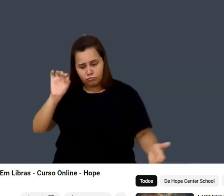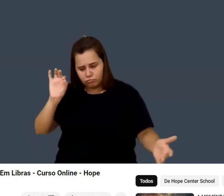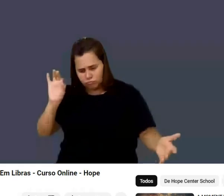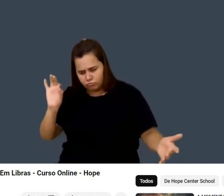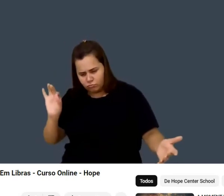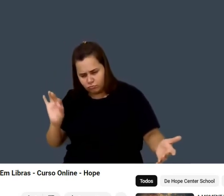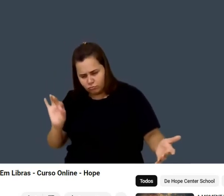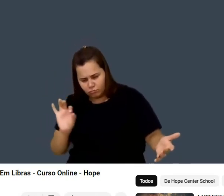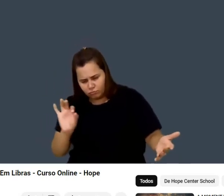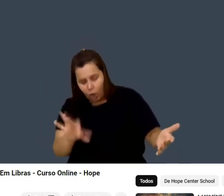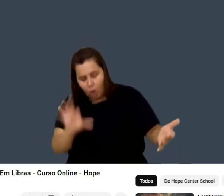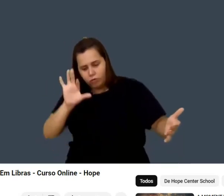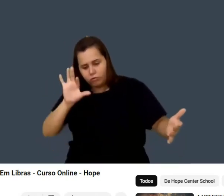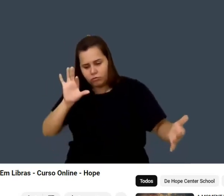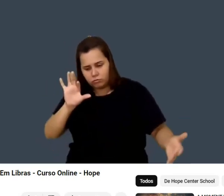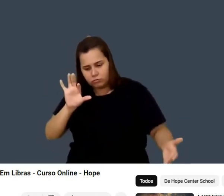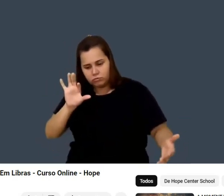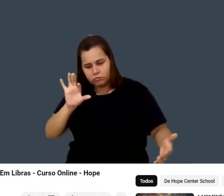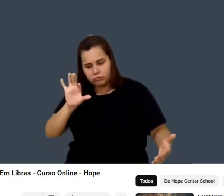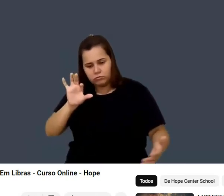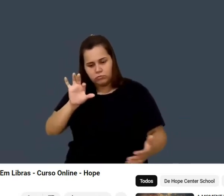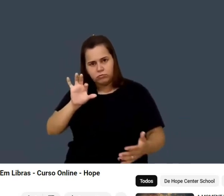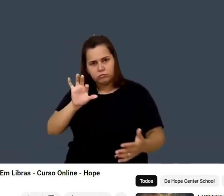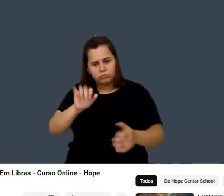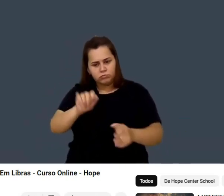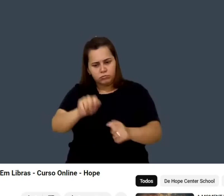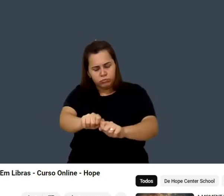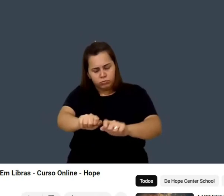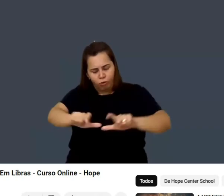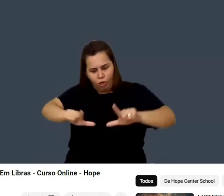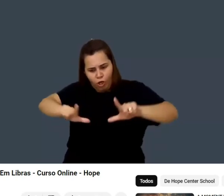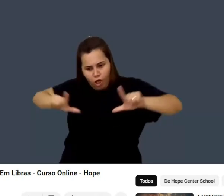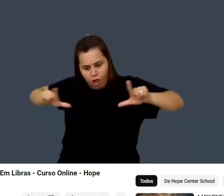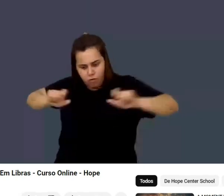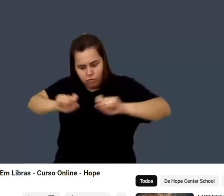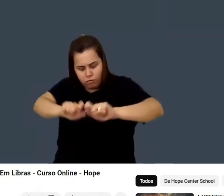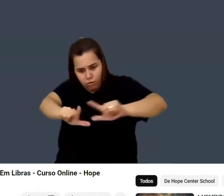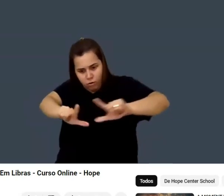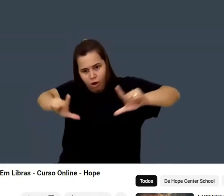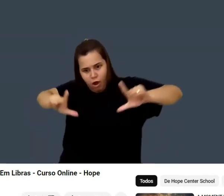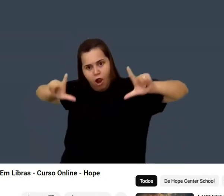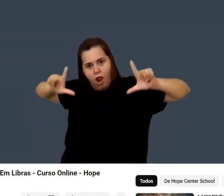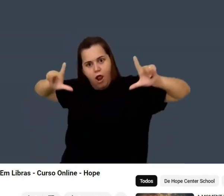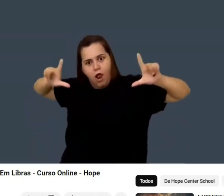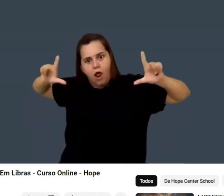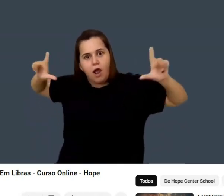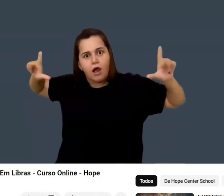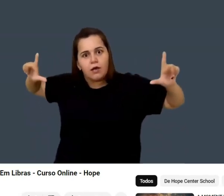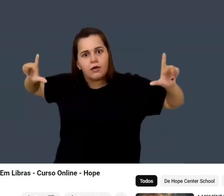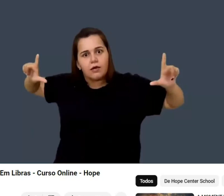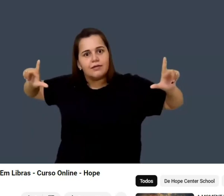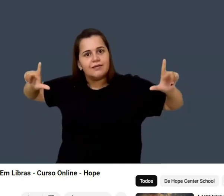criando. Aí Deus é como se ele desse um clique ali num pontinho e ele fosse